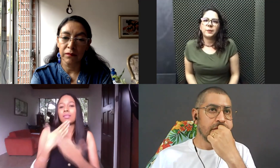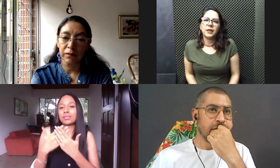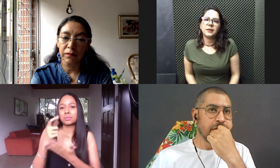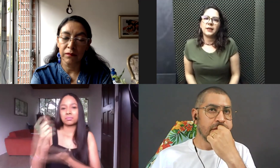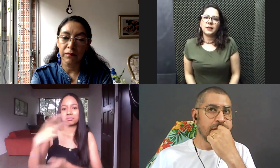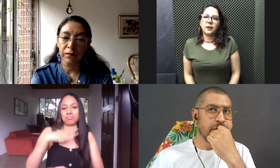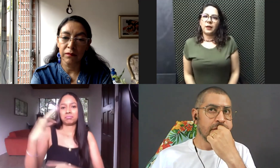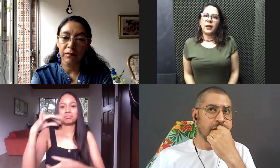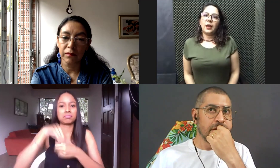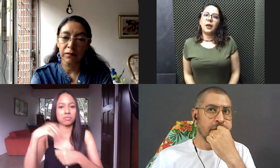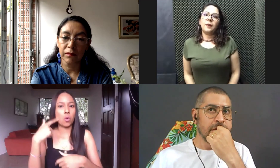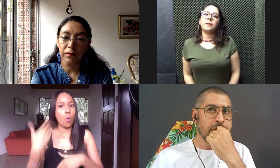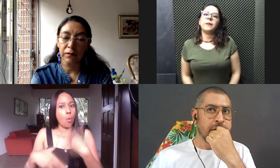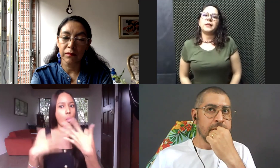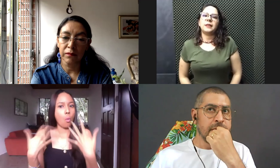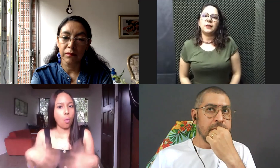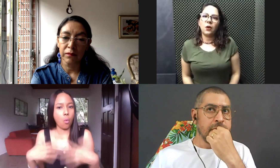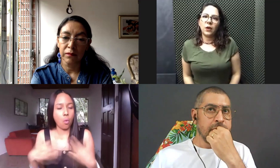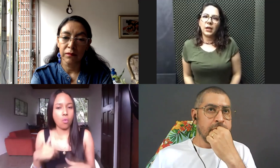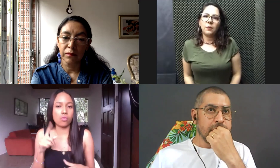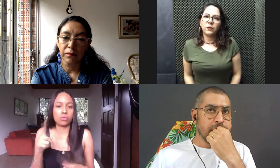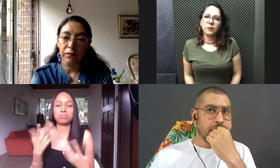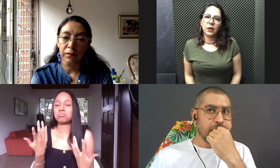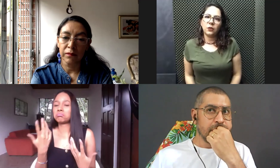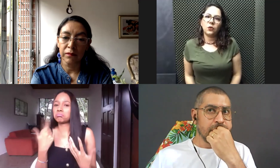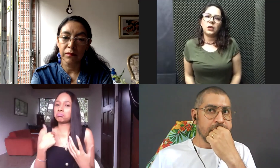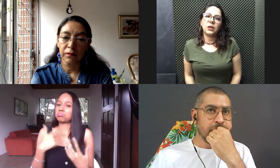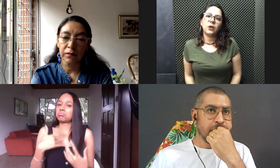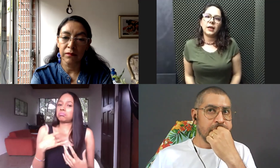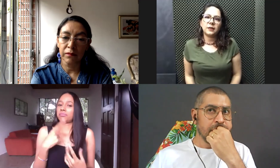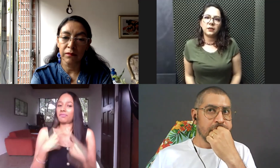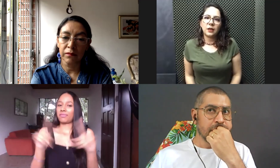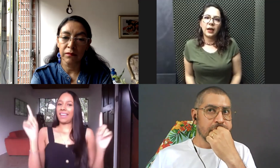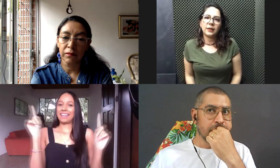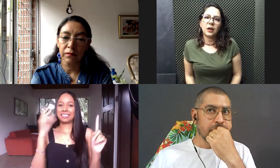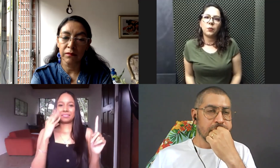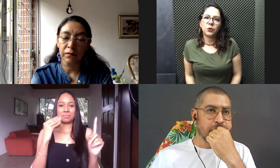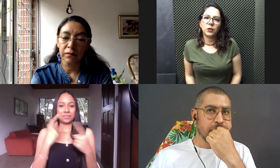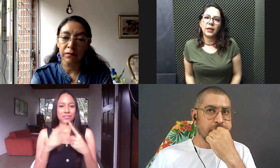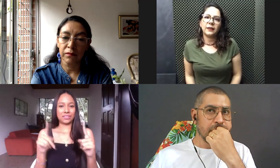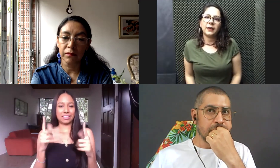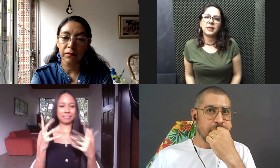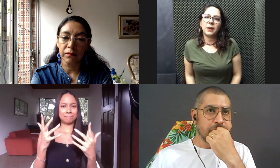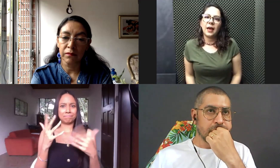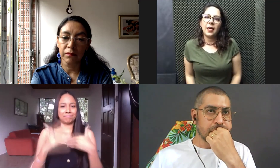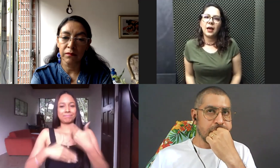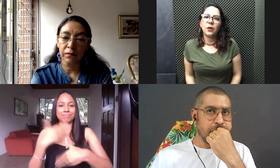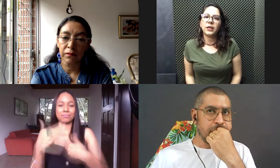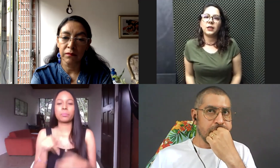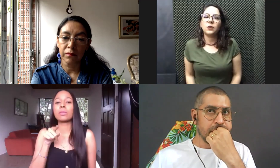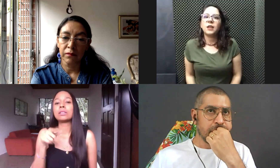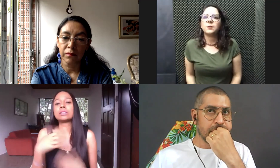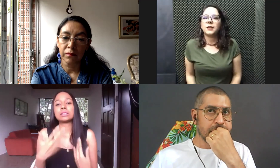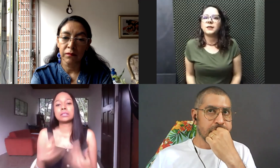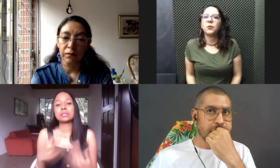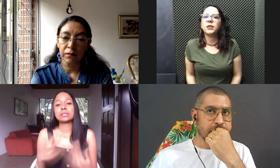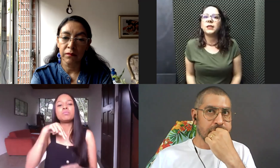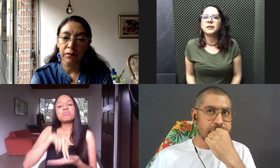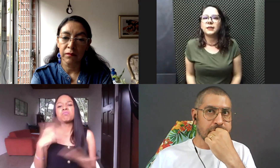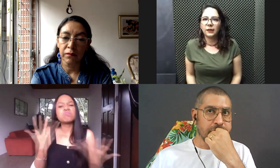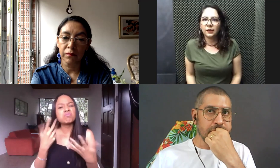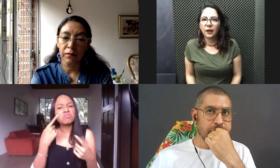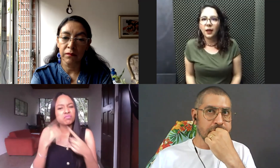la experiencia de ser presentadora en el movimiento y doy gracias a esa oportunidad que se me ha dado y he tenido una experiencia